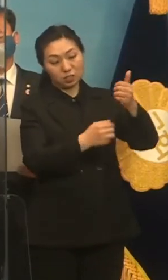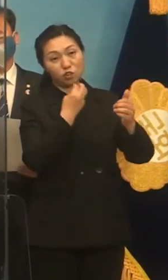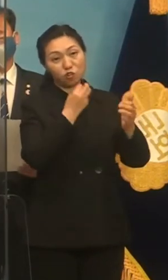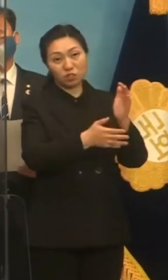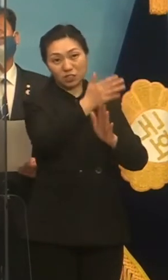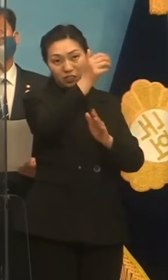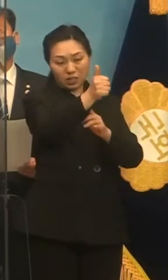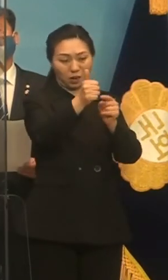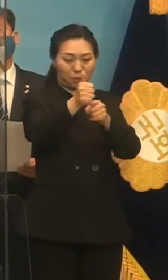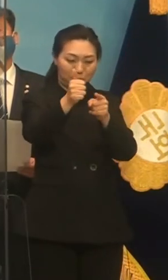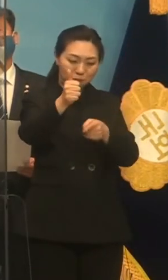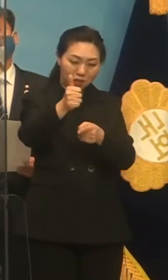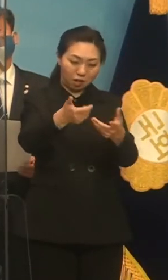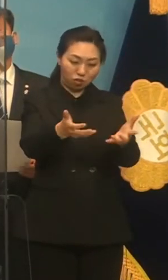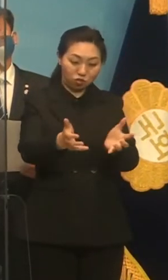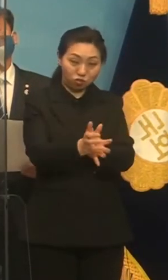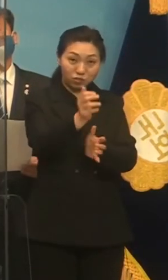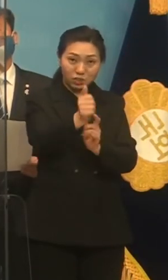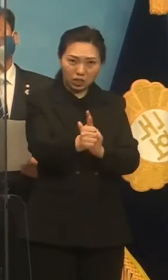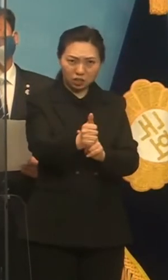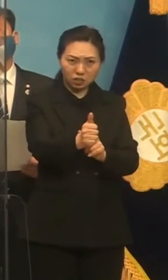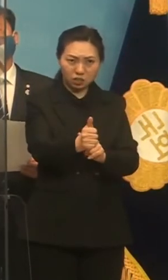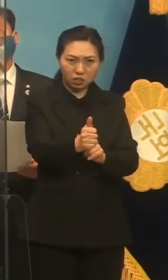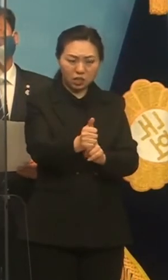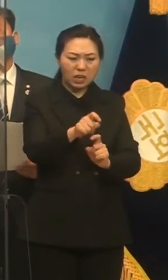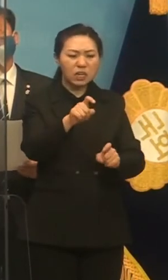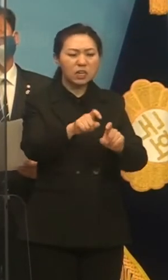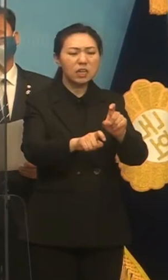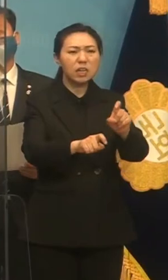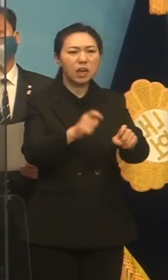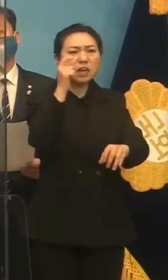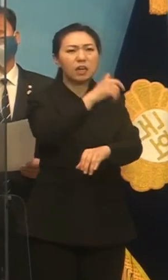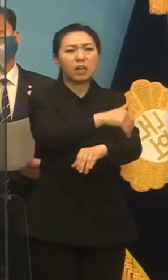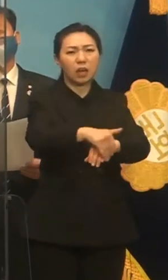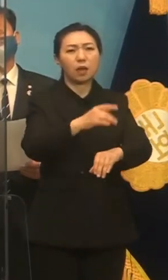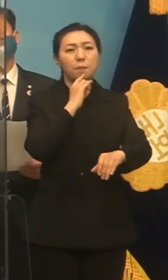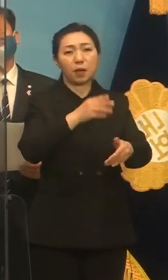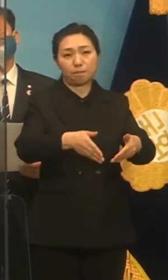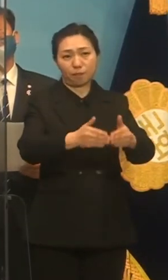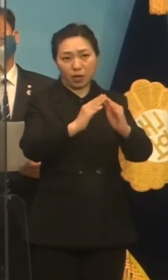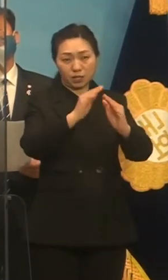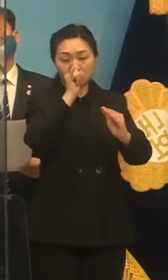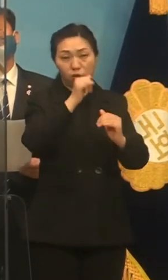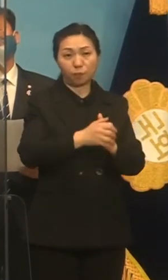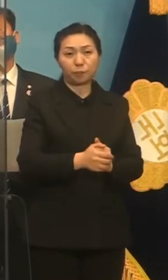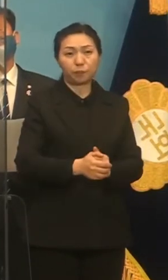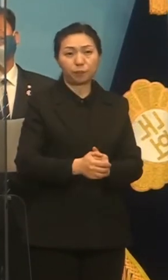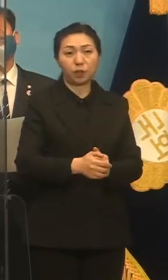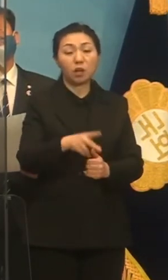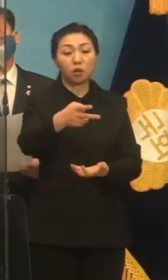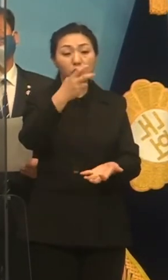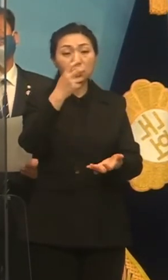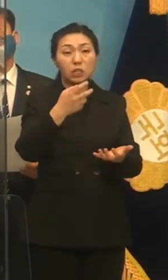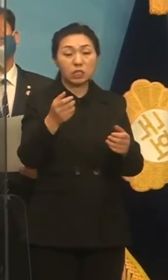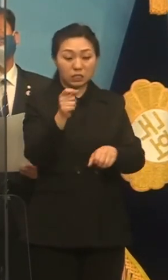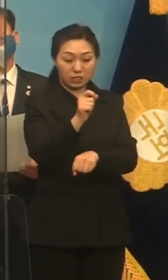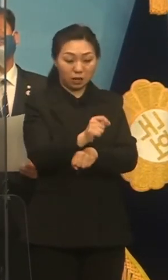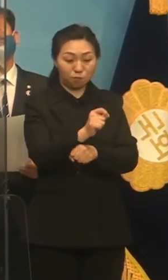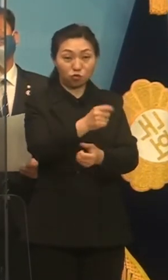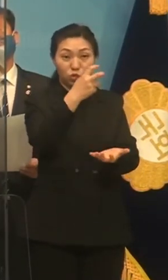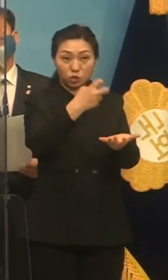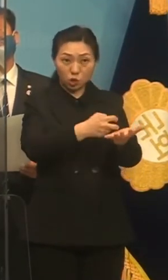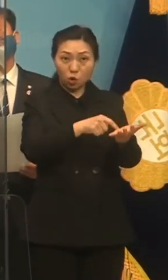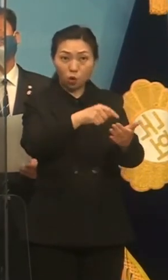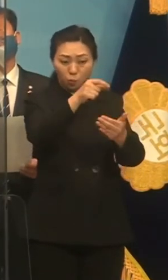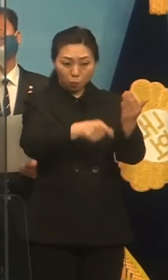암 심 사항에 뭉치들이 이행 계획을 드립니다 그 상업 휴식을 모아서 이것은 시장이